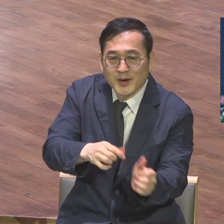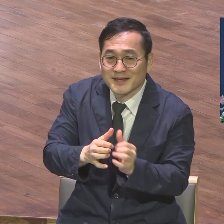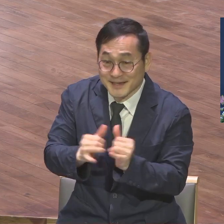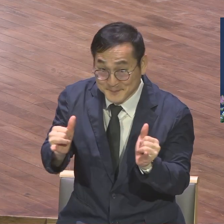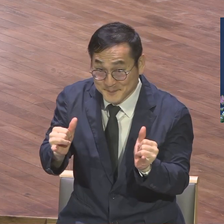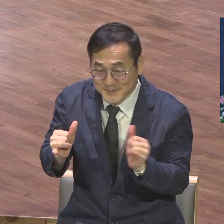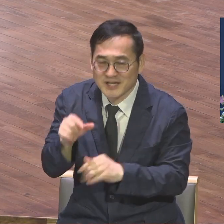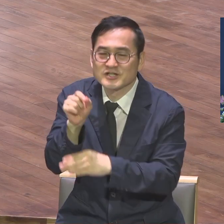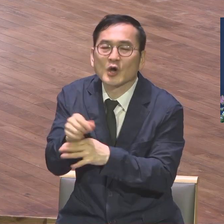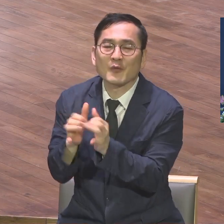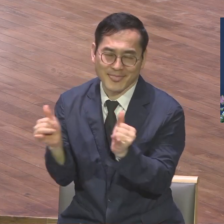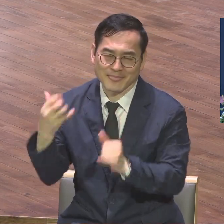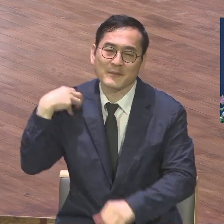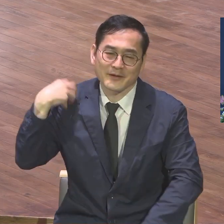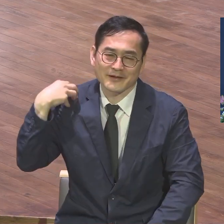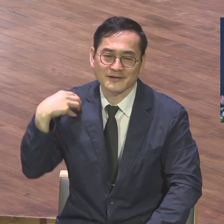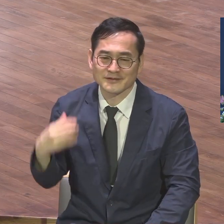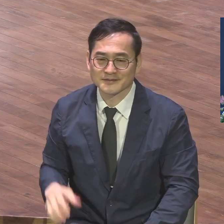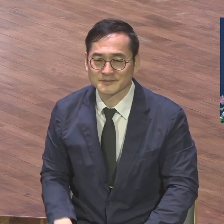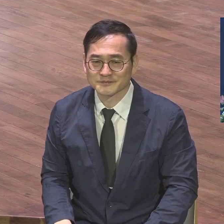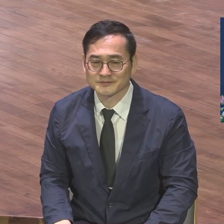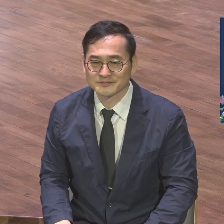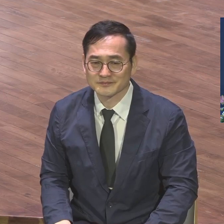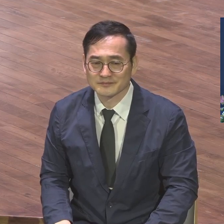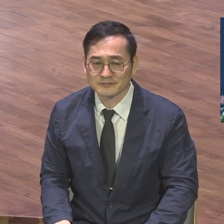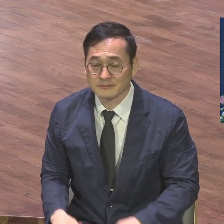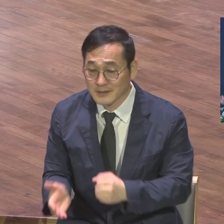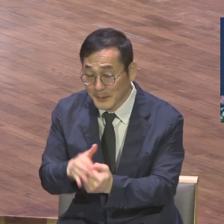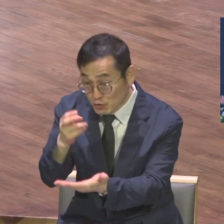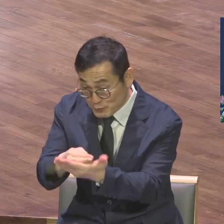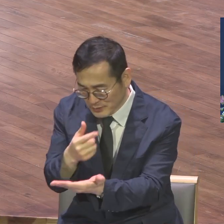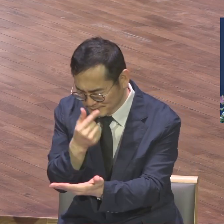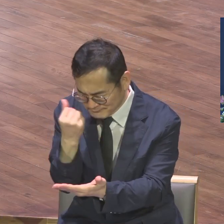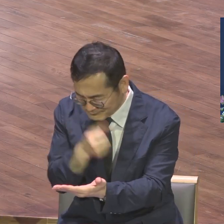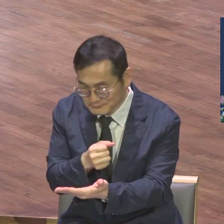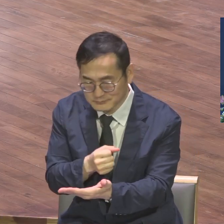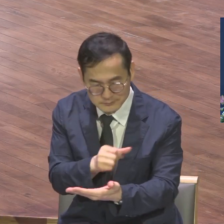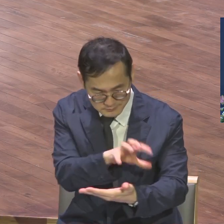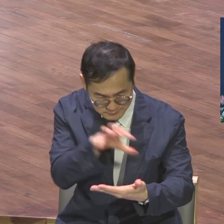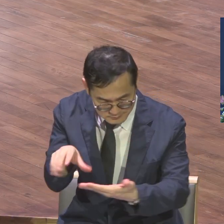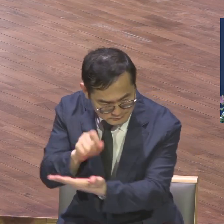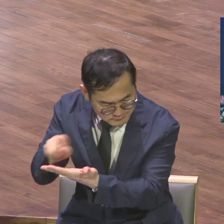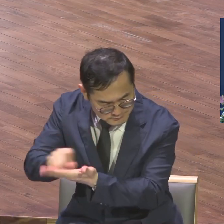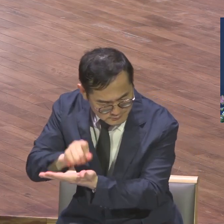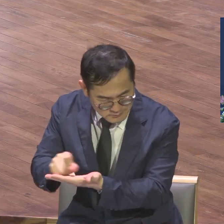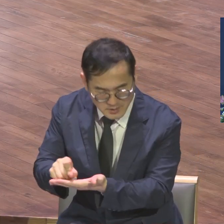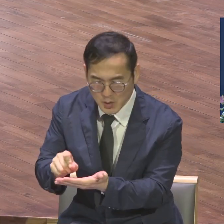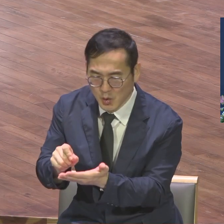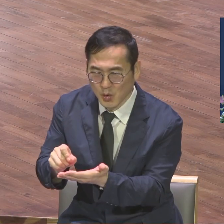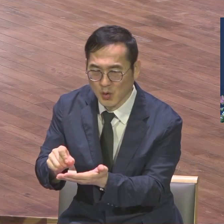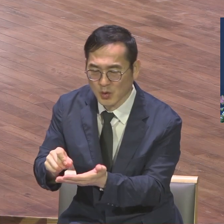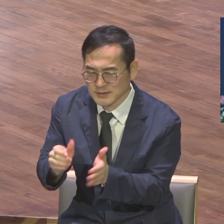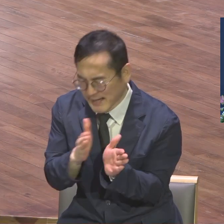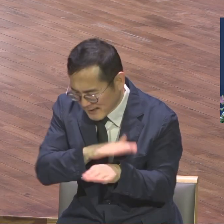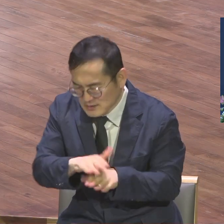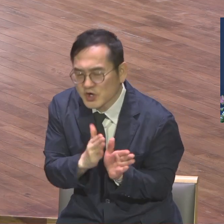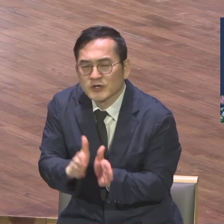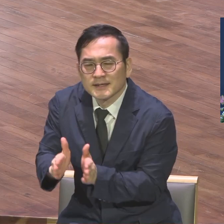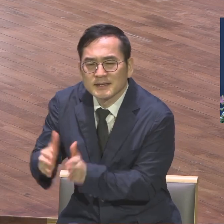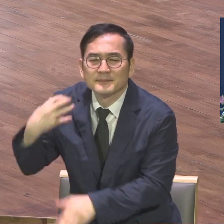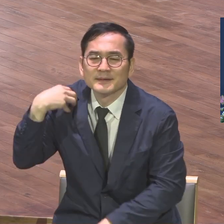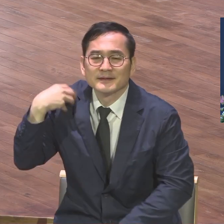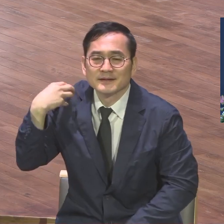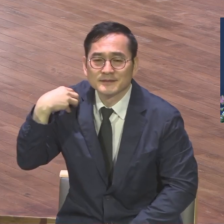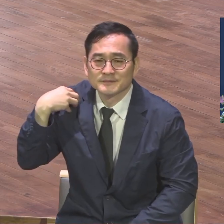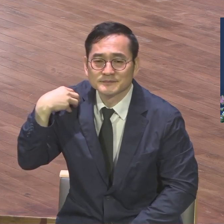서기관들인데, 그러다 보니까 율법에 대해서는 누구보다 잘 알아요. 문제는 자, 이들이 하나님의